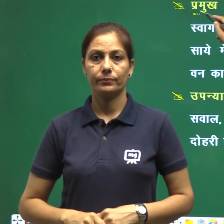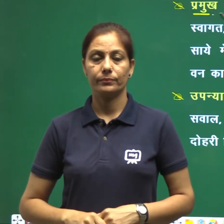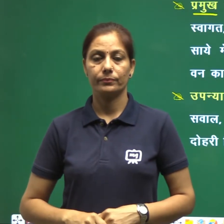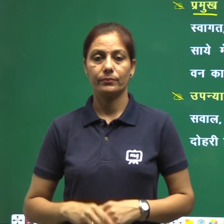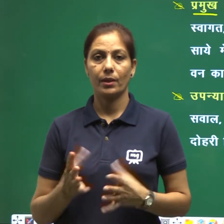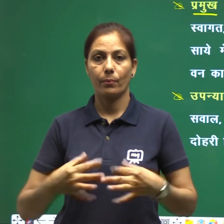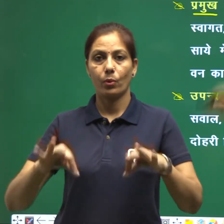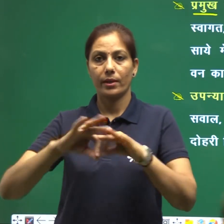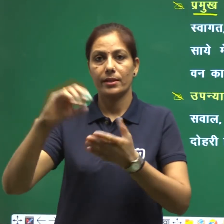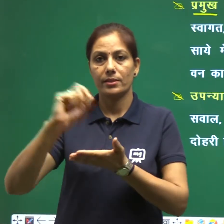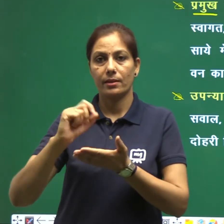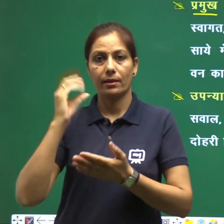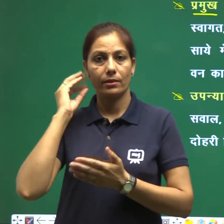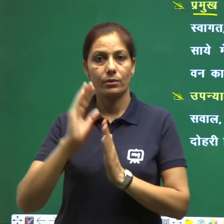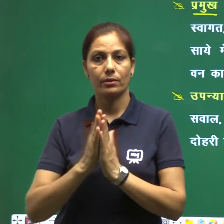प्रमुख रचनाएं: